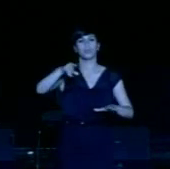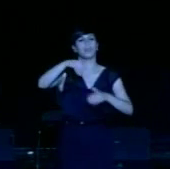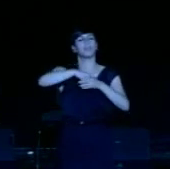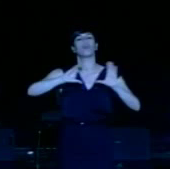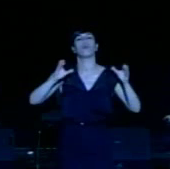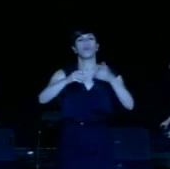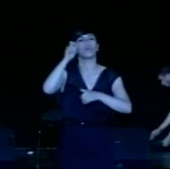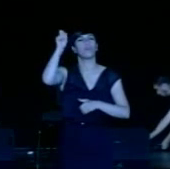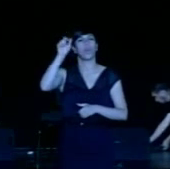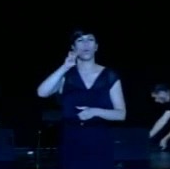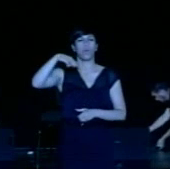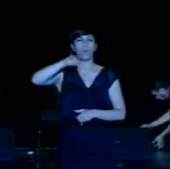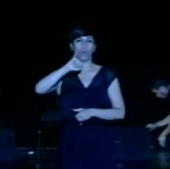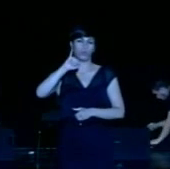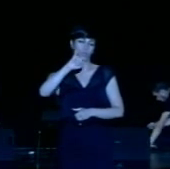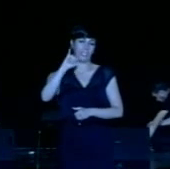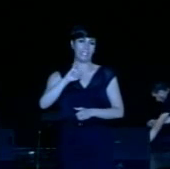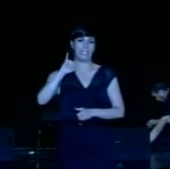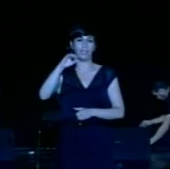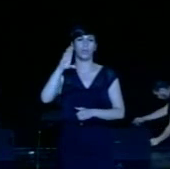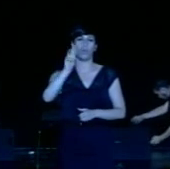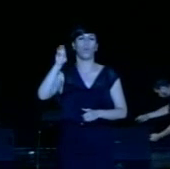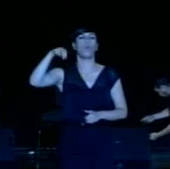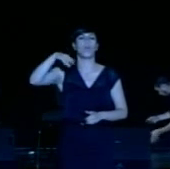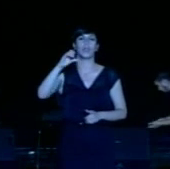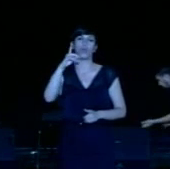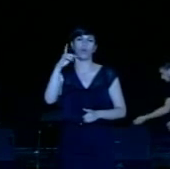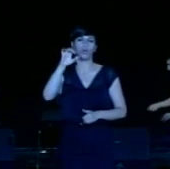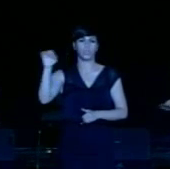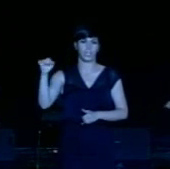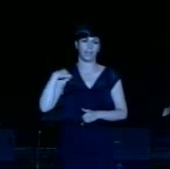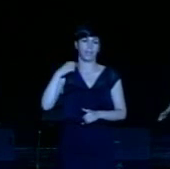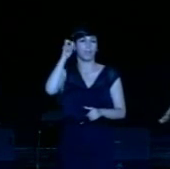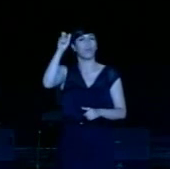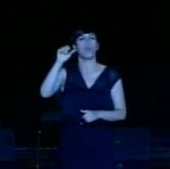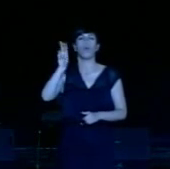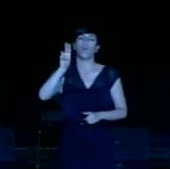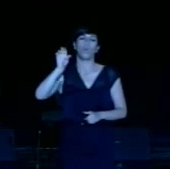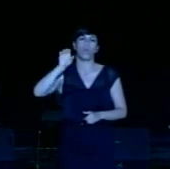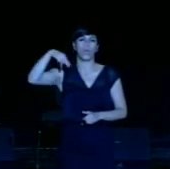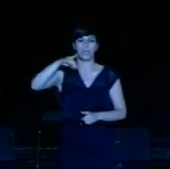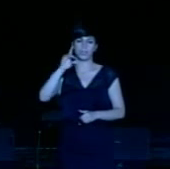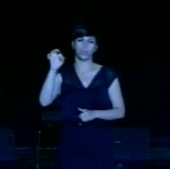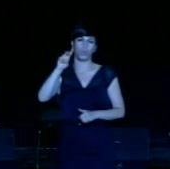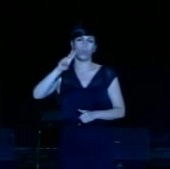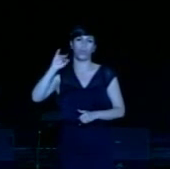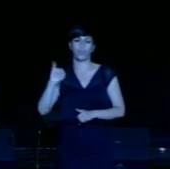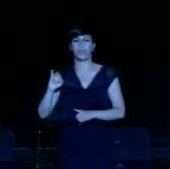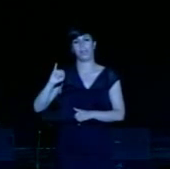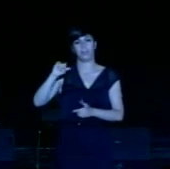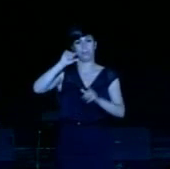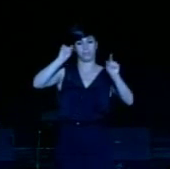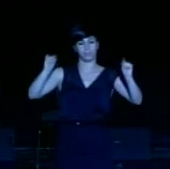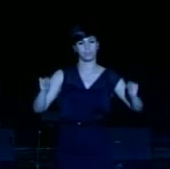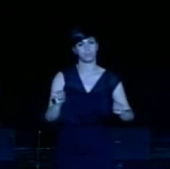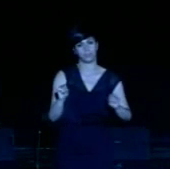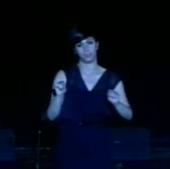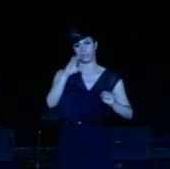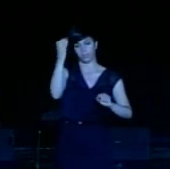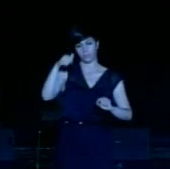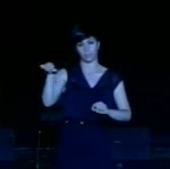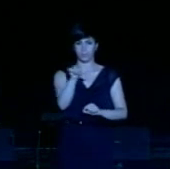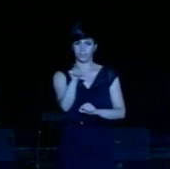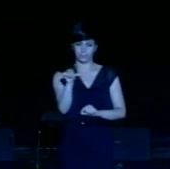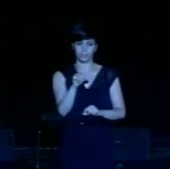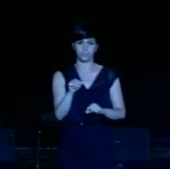conjunto popular Umusi Wenkosi de la municipalidad de Msunduzi, de Sudáfrica, de la provincia de Natal, en el este del